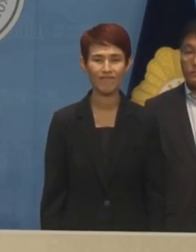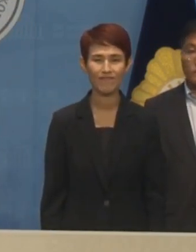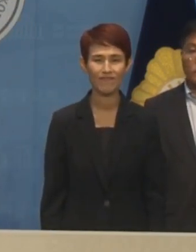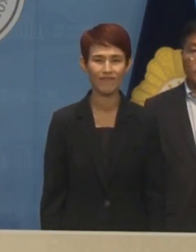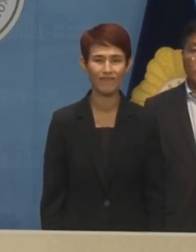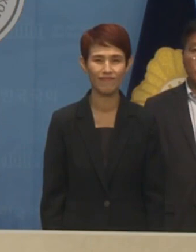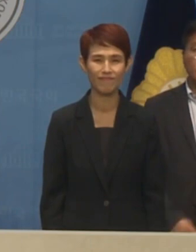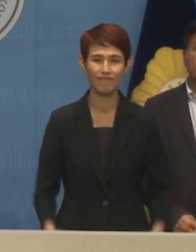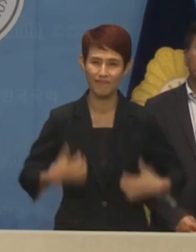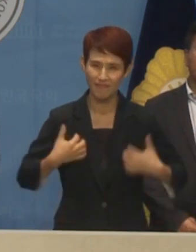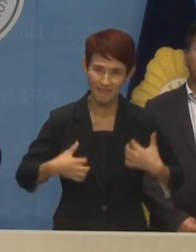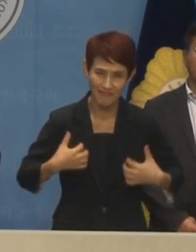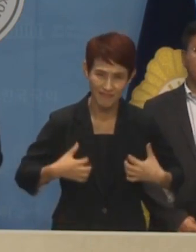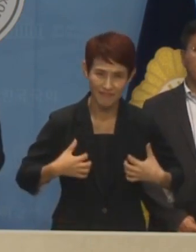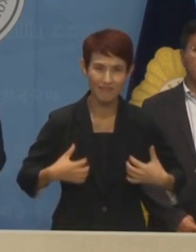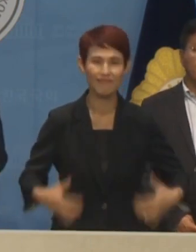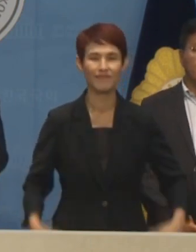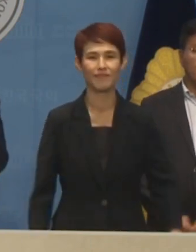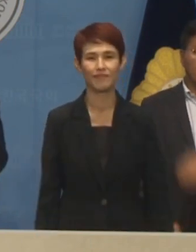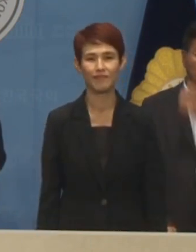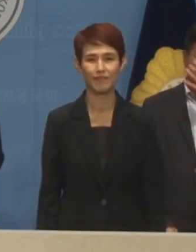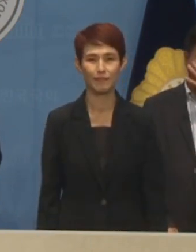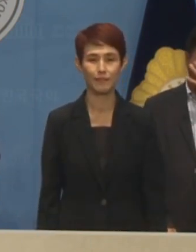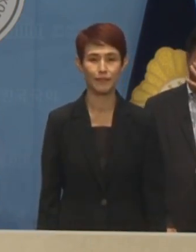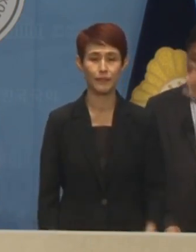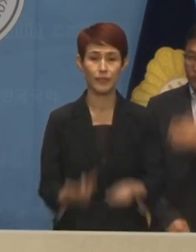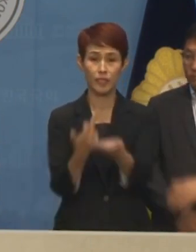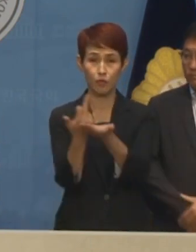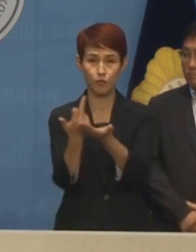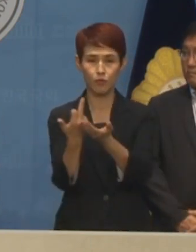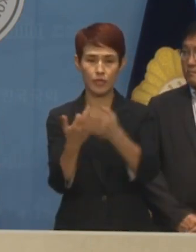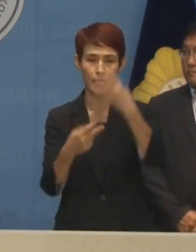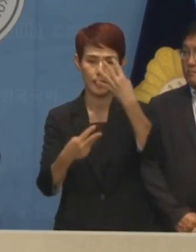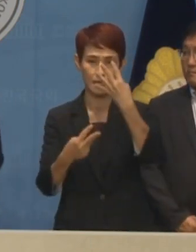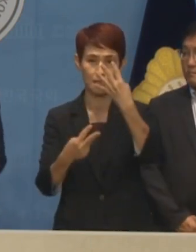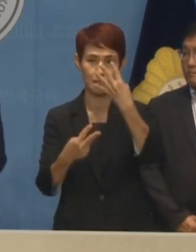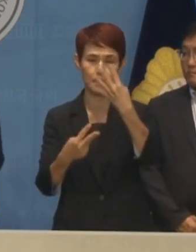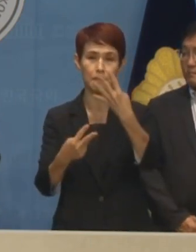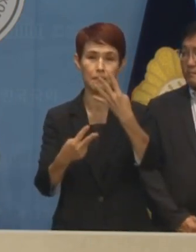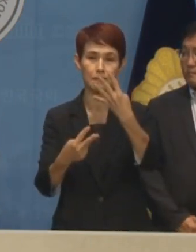네, 여러분 반갑습니다. 제주 4.3 특별법